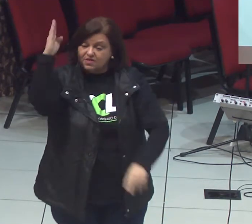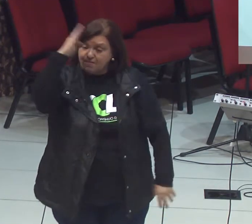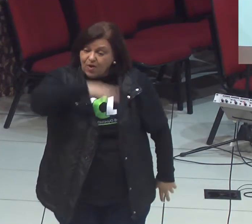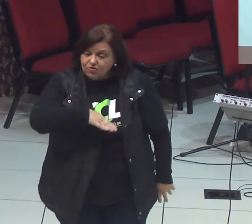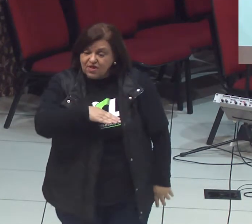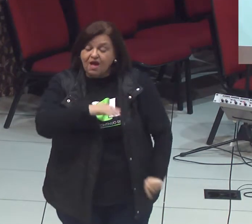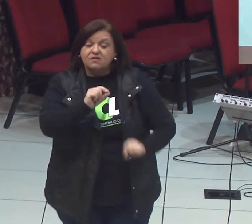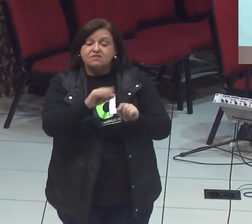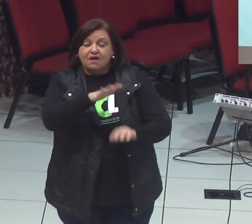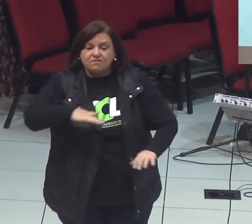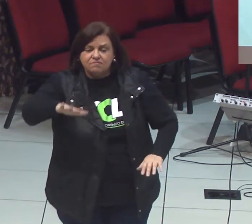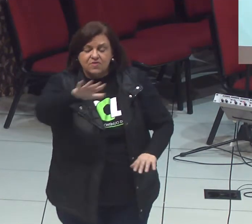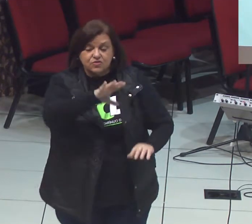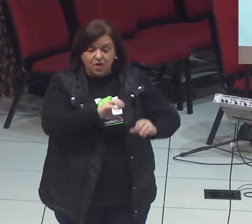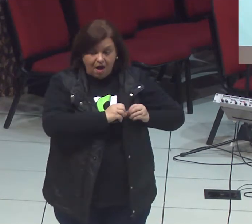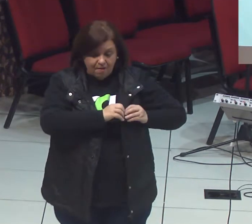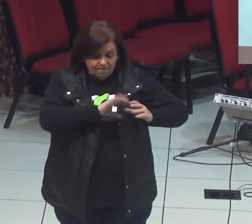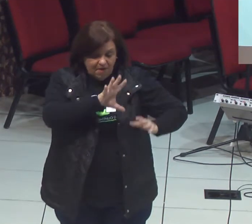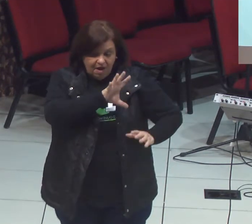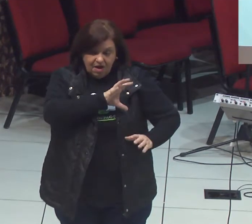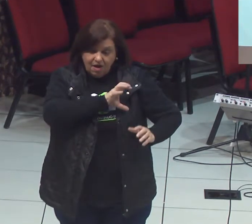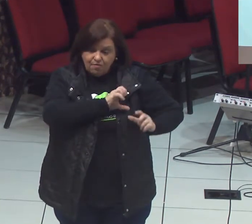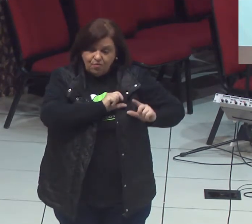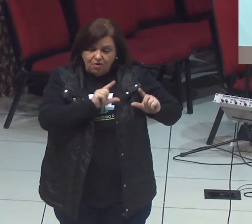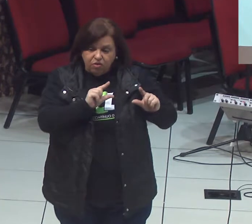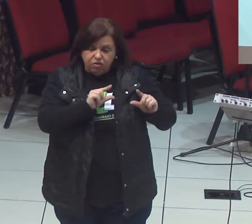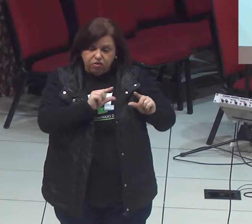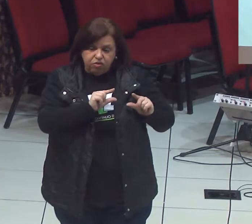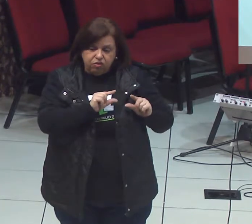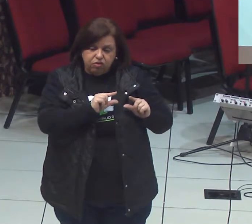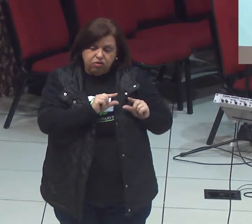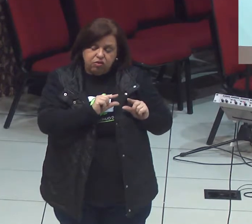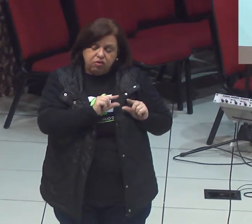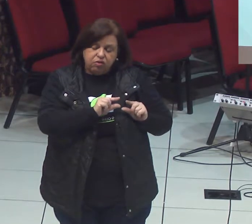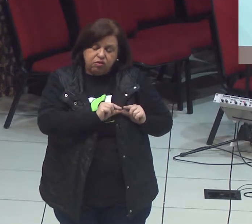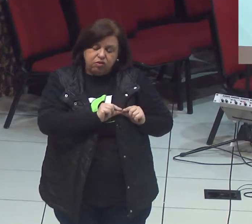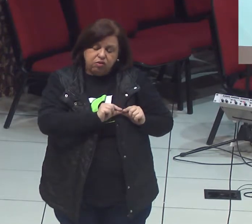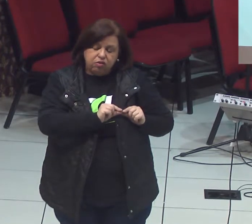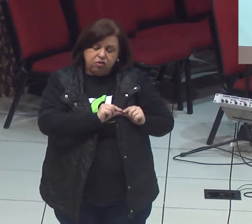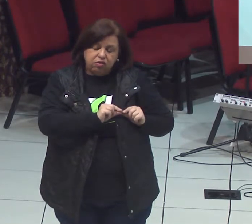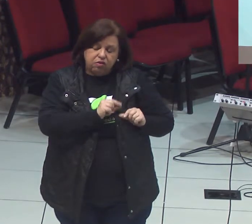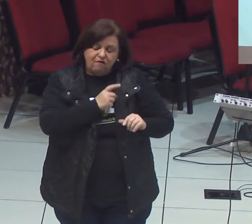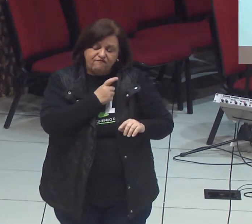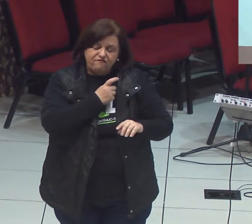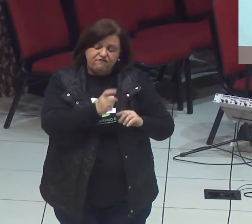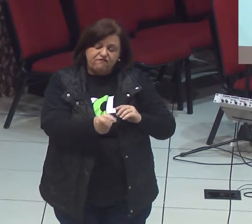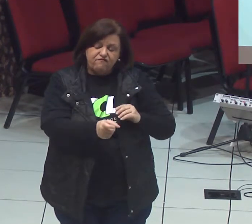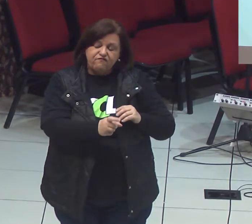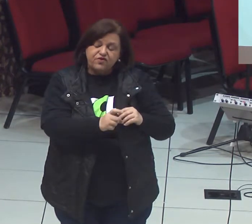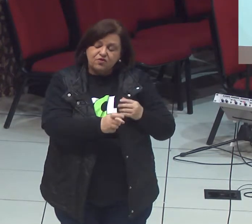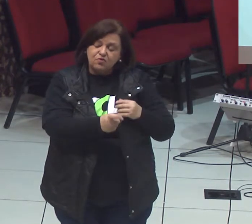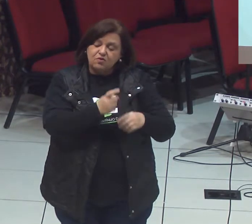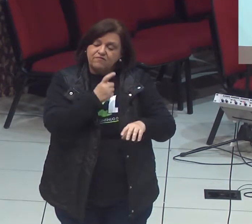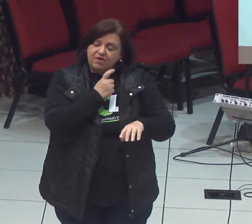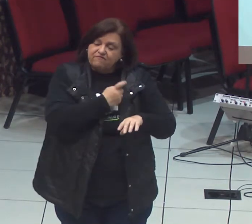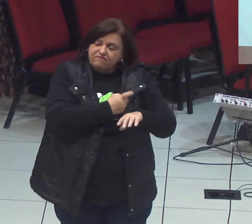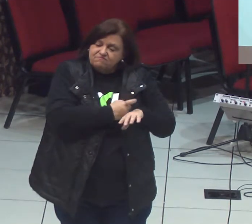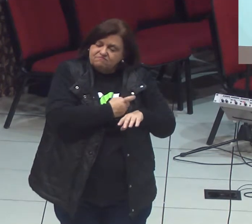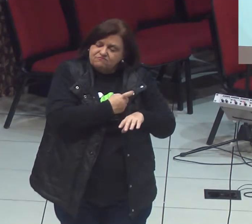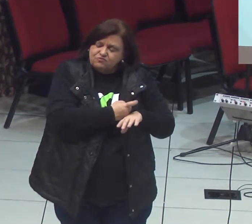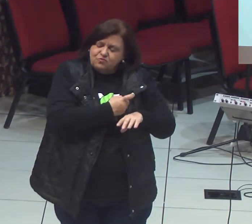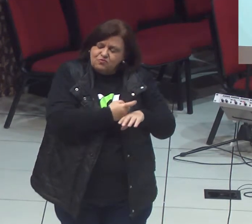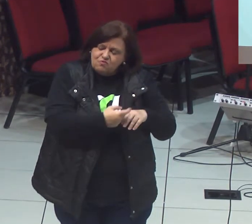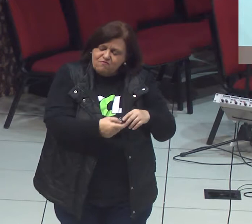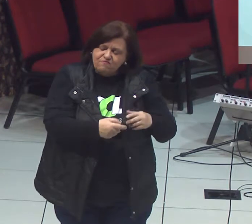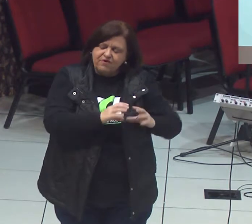amor de muitos vai esfriar. Esse poder que o detém, eu reforço, é o poder que está sobre a